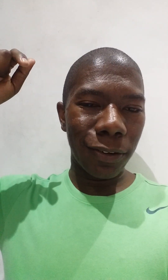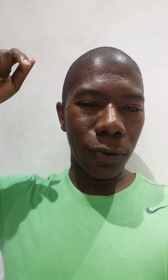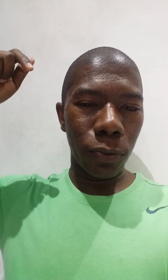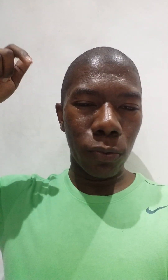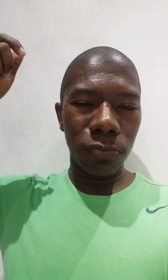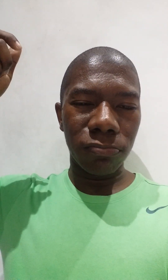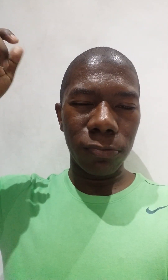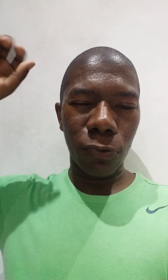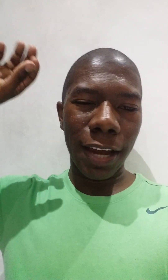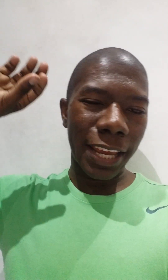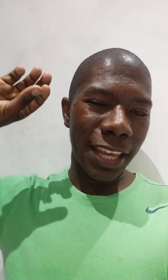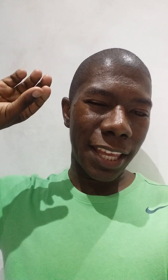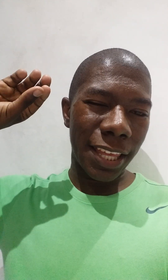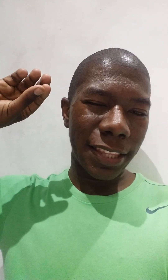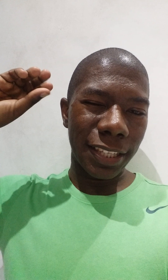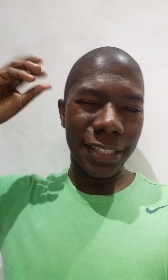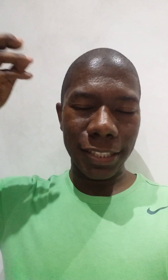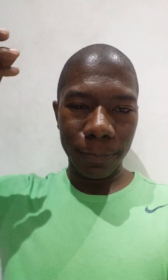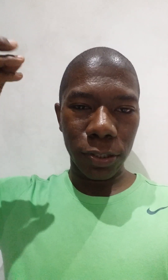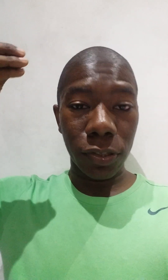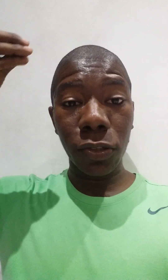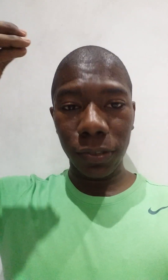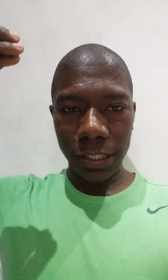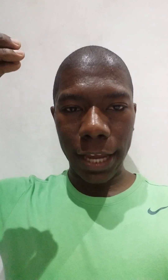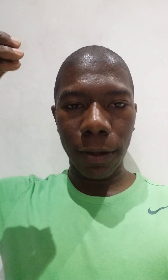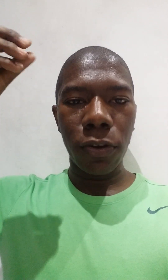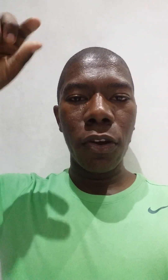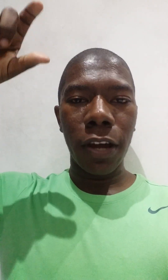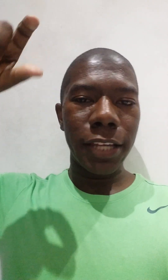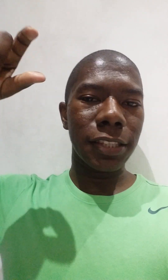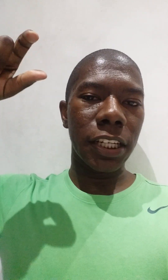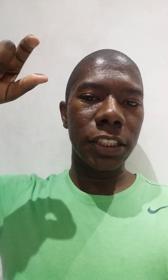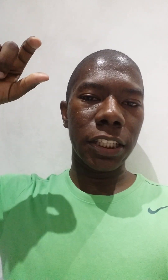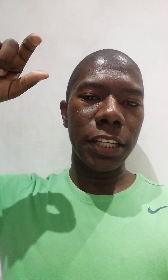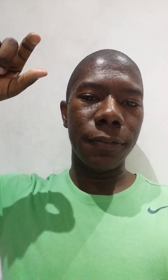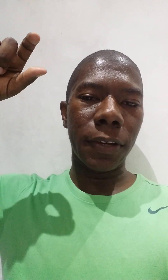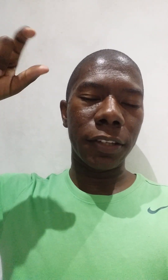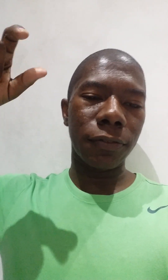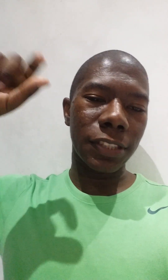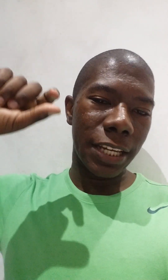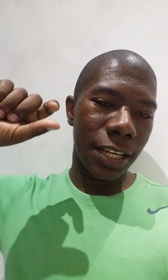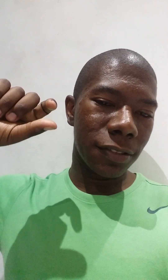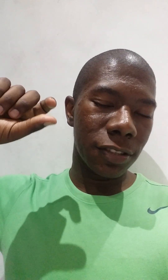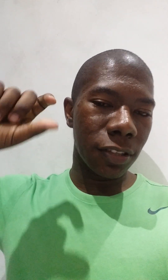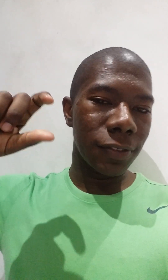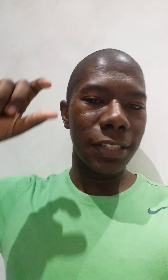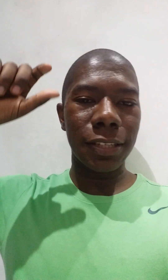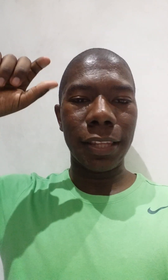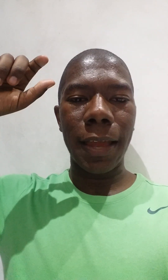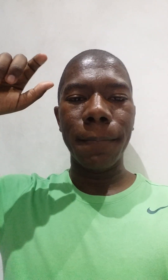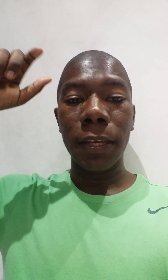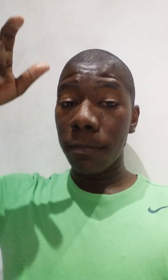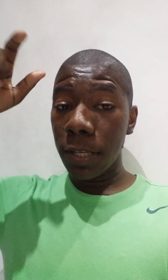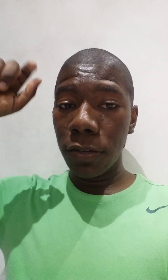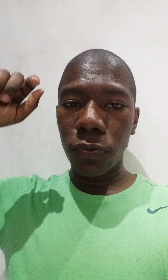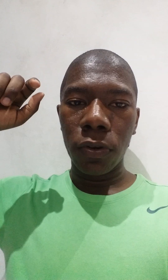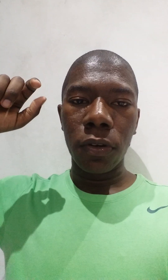ou 40 60 pessoas conseguem restante ali fica 900 de 900 até 1000